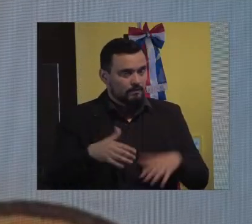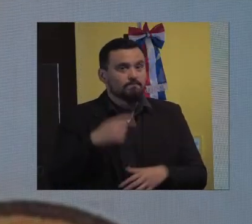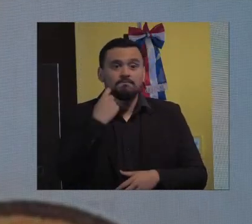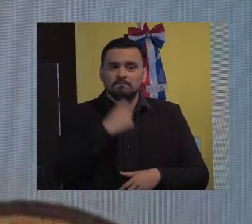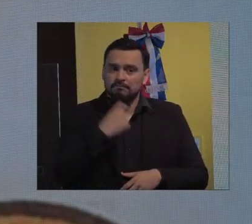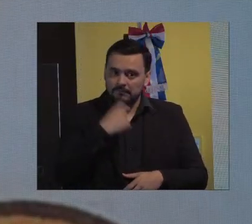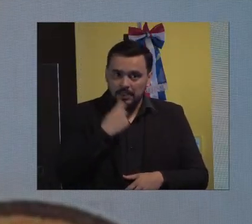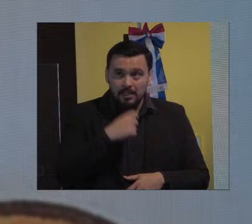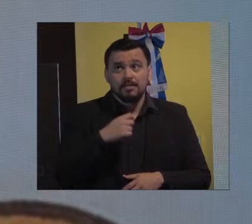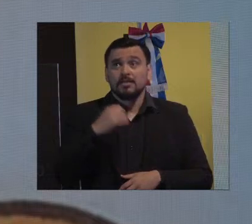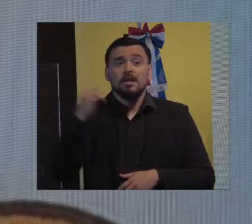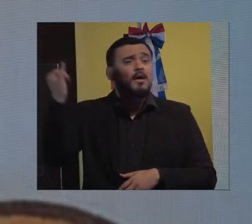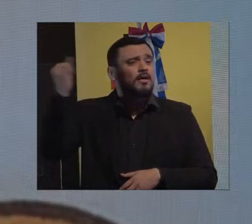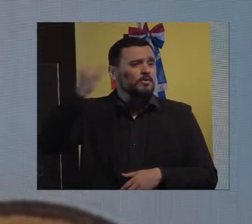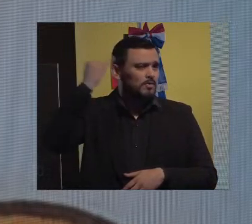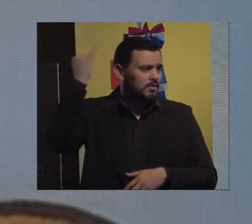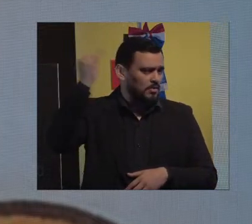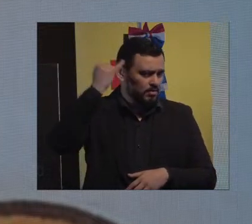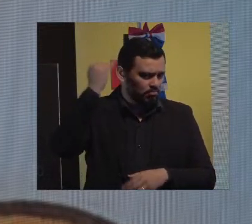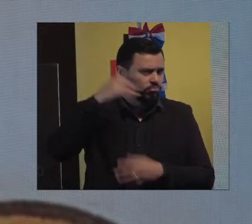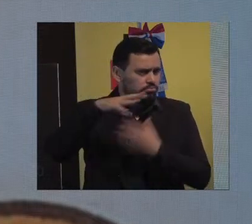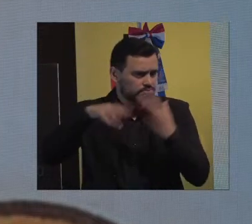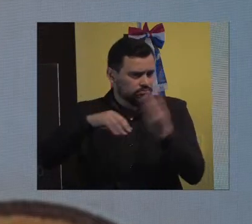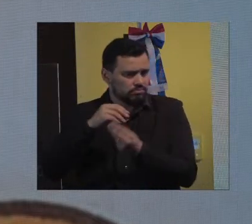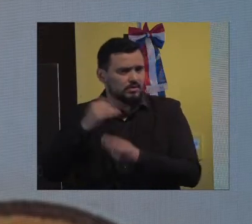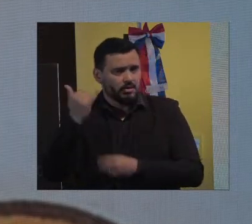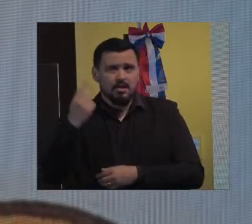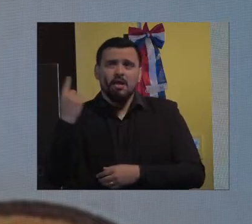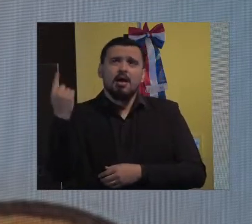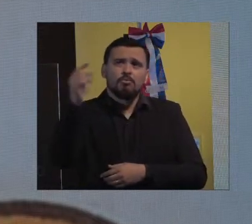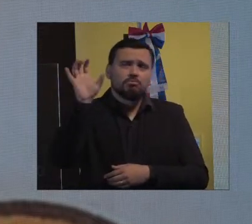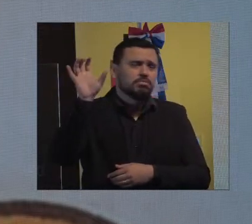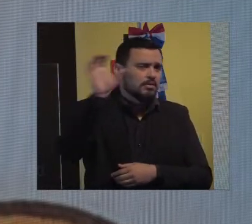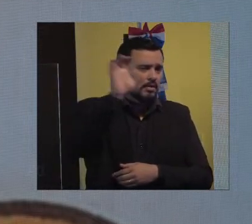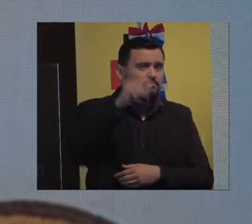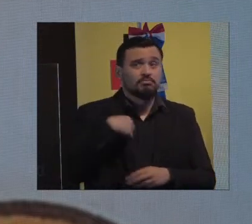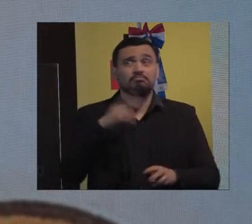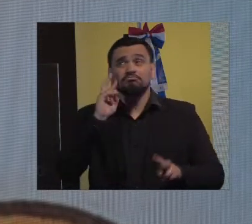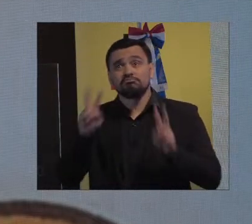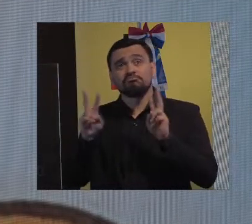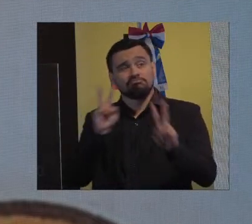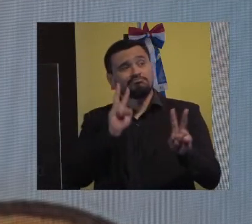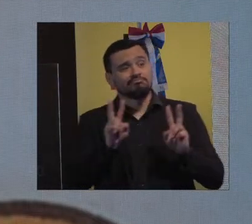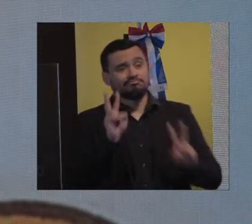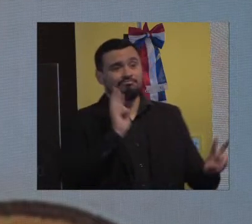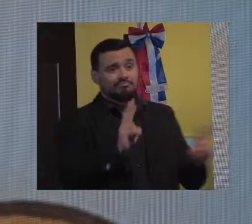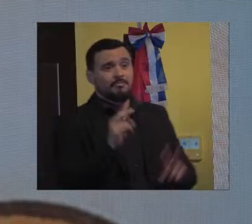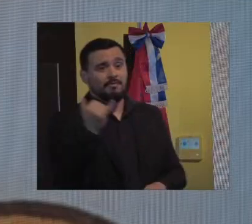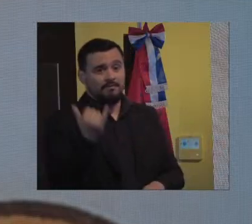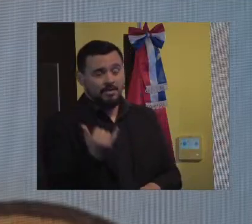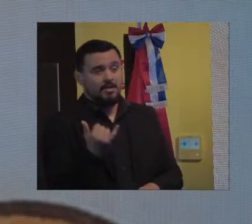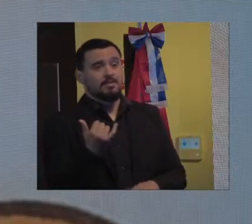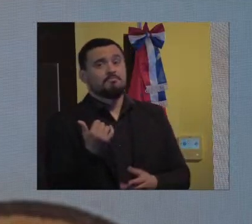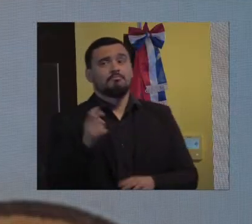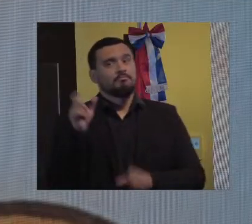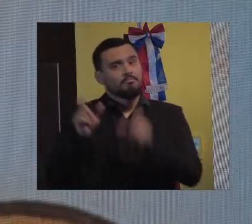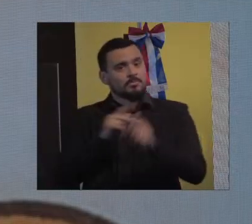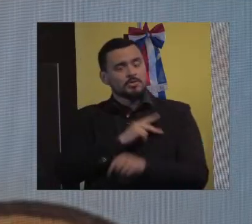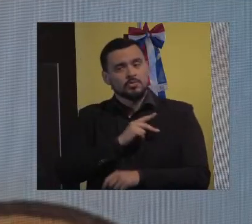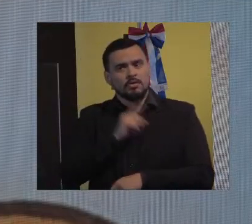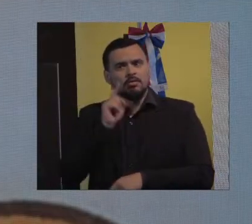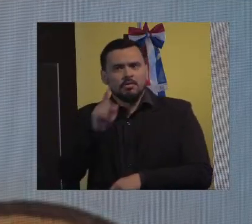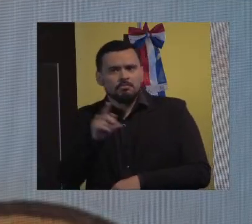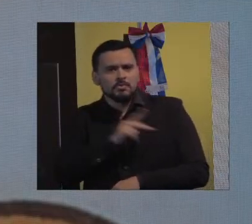comunidad internacional, y en cada uno de los países que estamos lo podemos ver, con las personas con